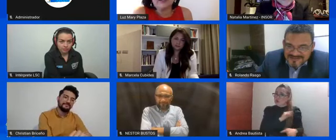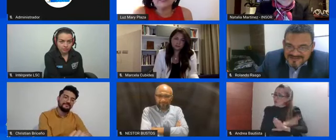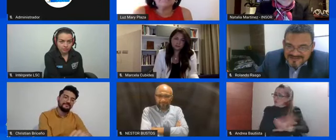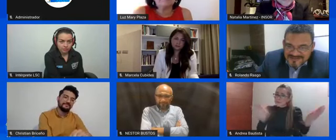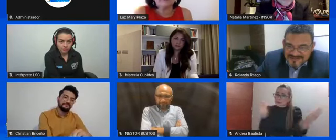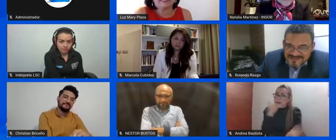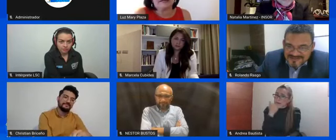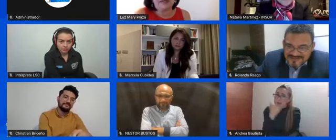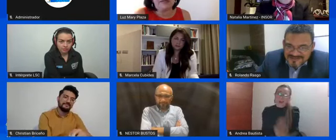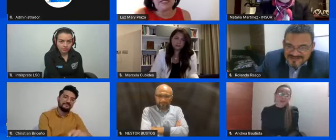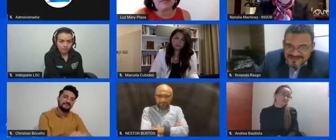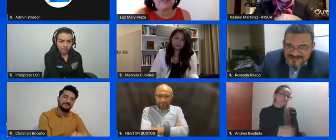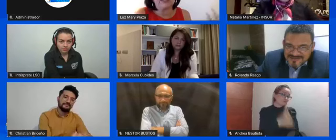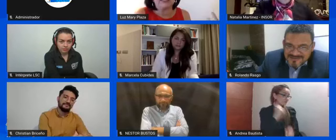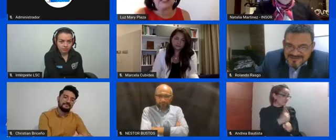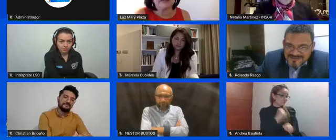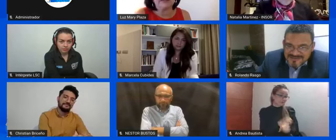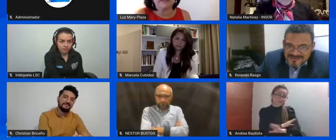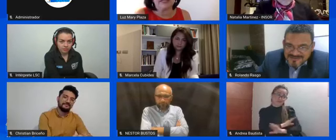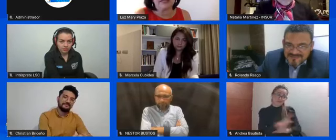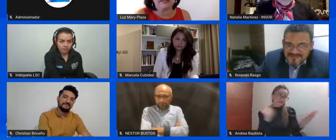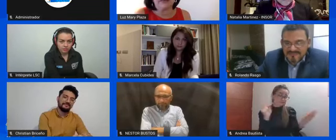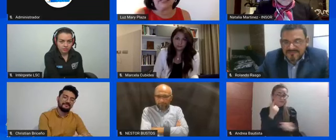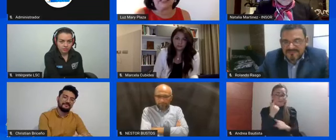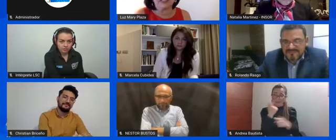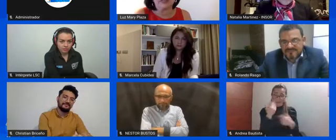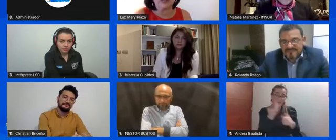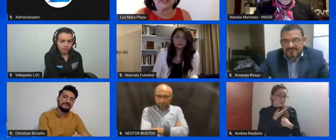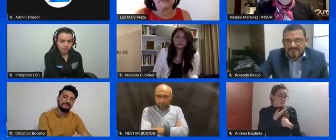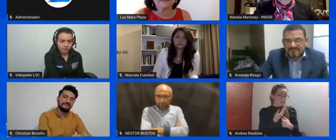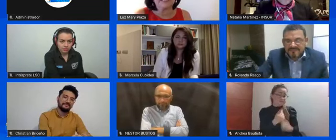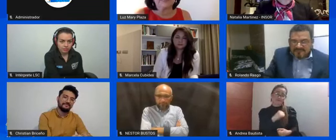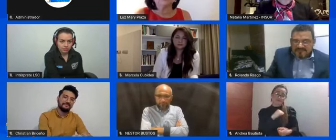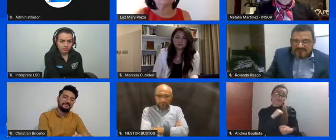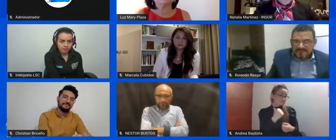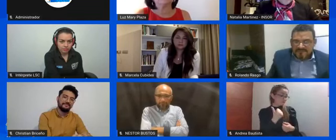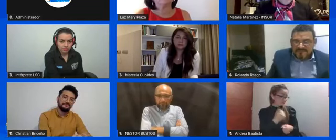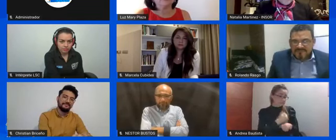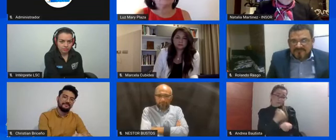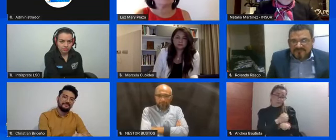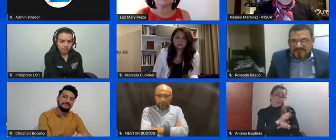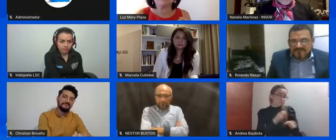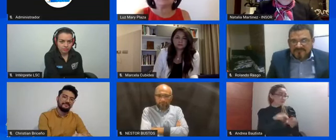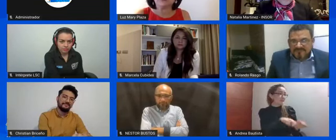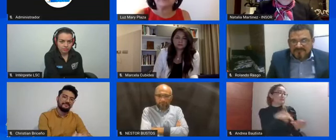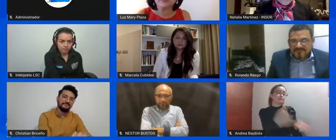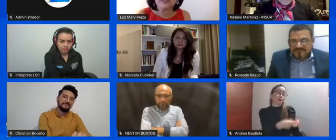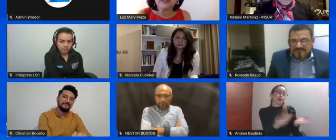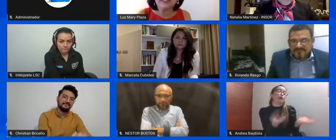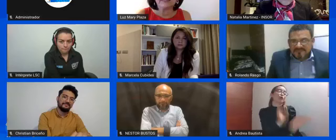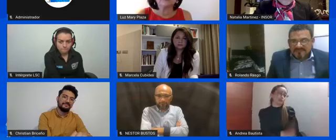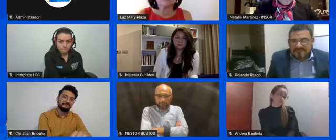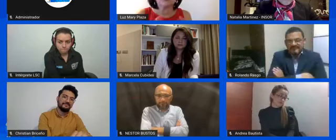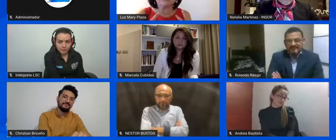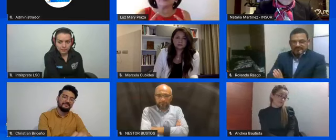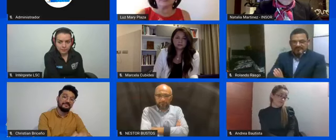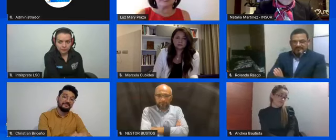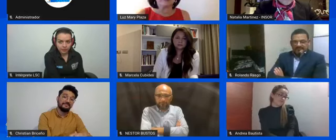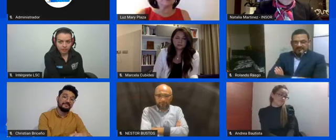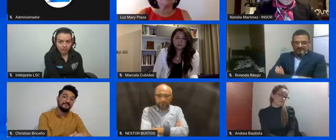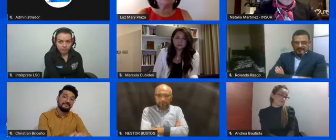trabajo ni el papá ni la mamá y pues no tenían para el transporte. Entonces Yo les dije, ok, por favor, denme un teléfono de contacto, yo